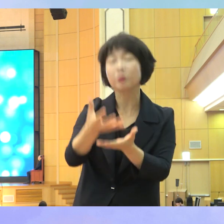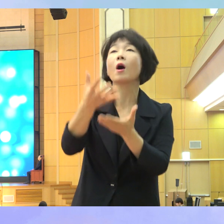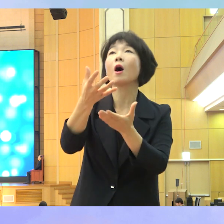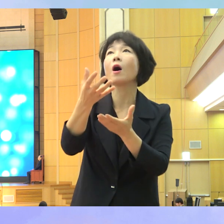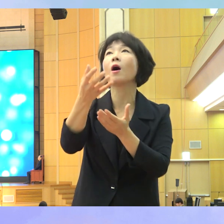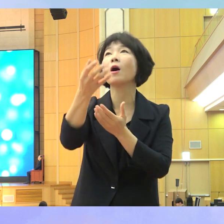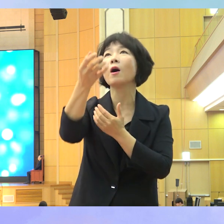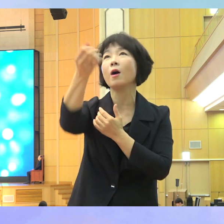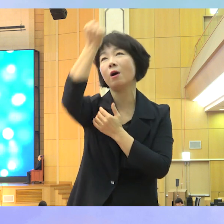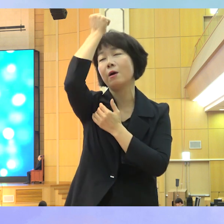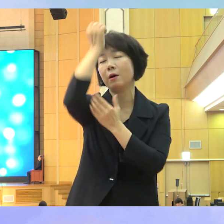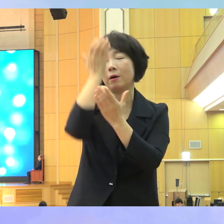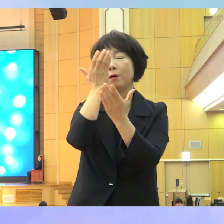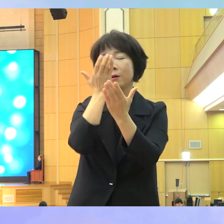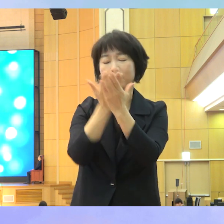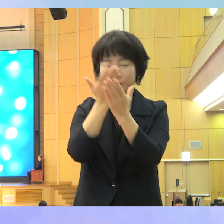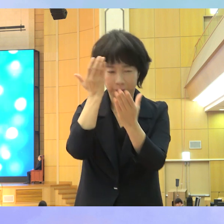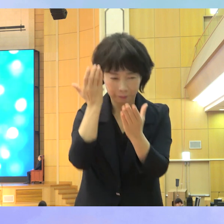받아주소서.